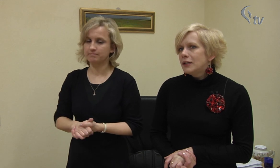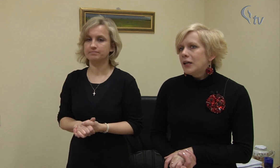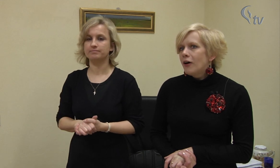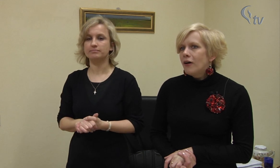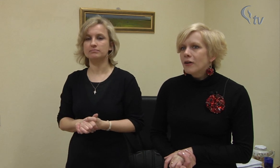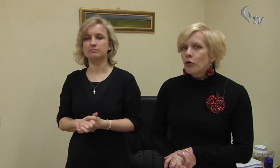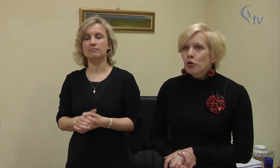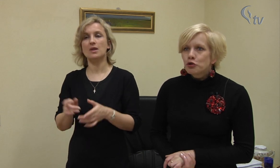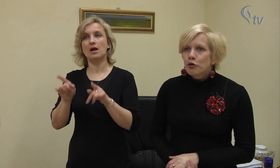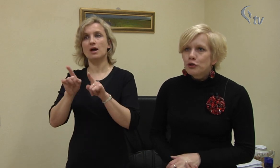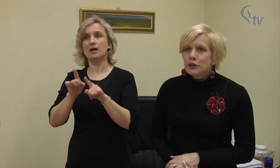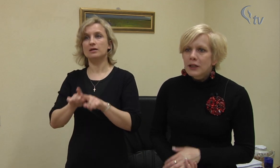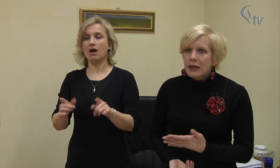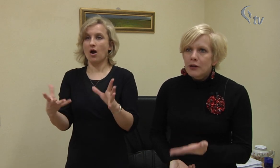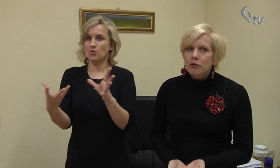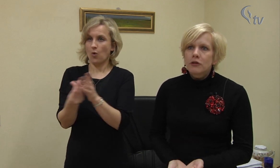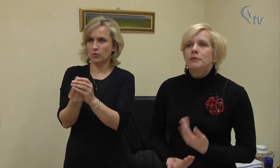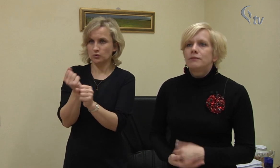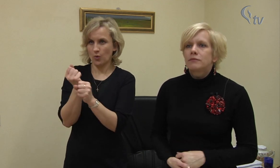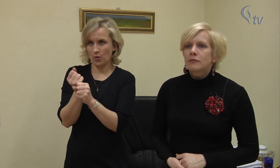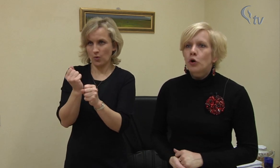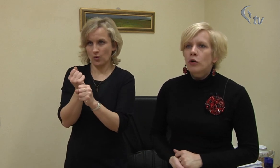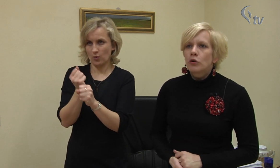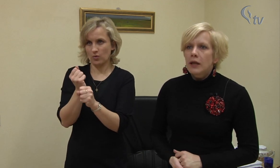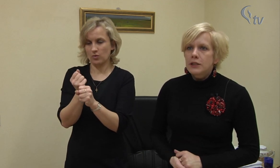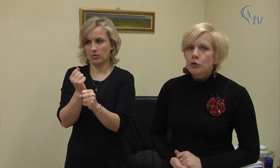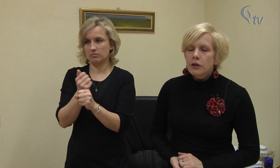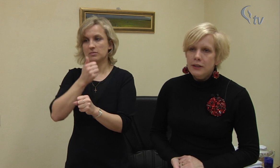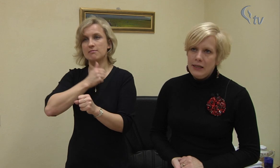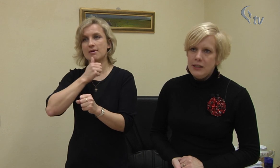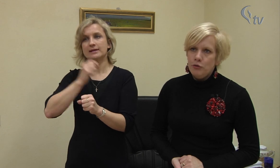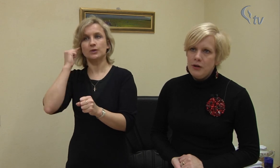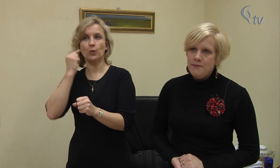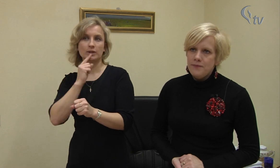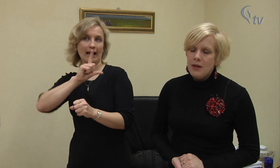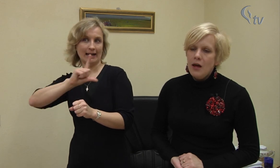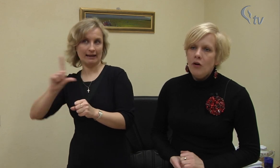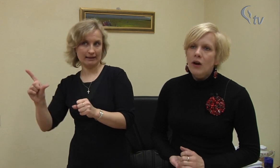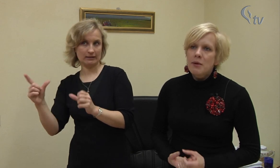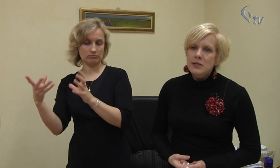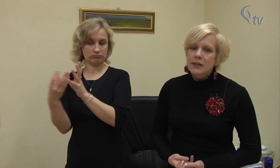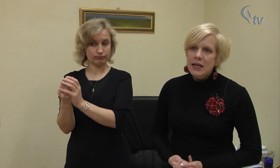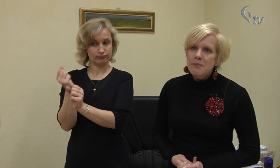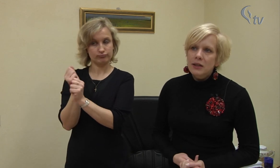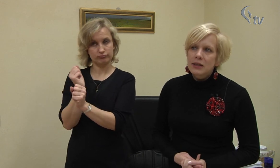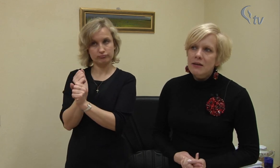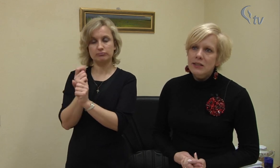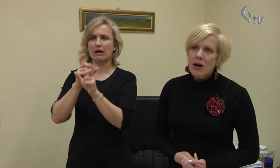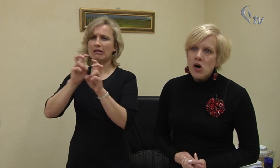Ja koostöös siis tegelikult Eesti Kurtide Liiduga oleme me seda teemat terve selle